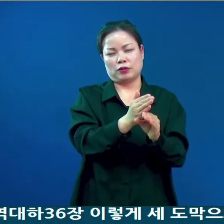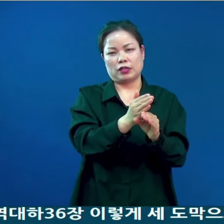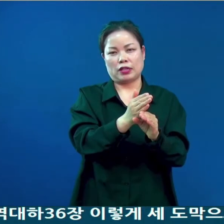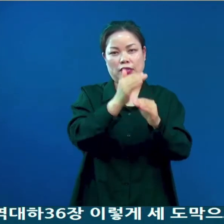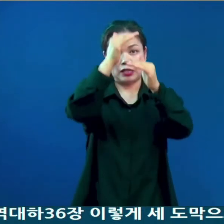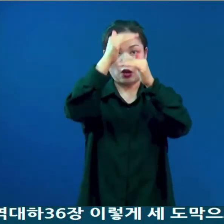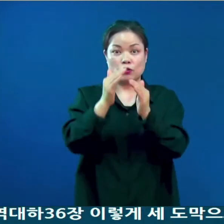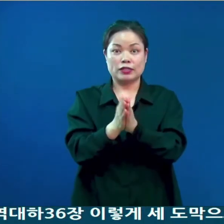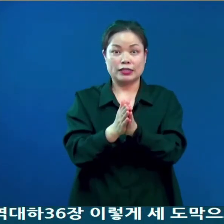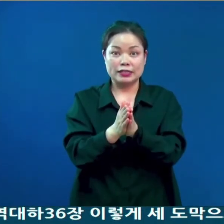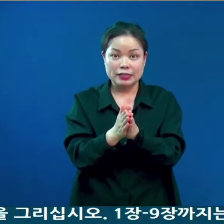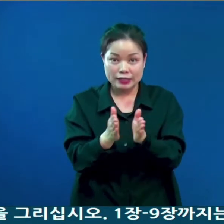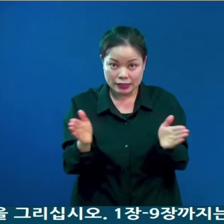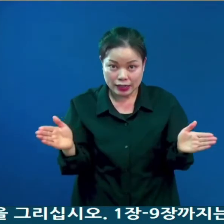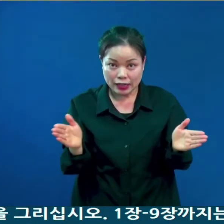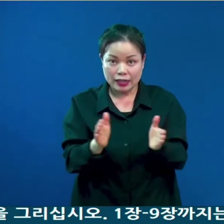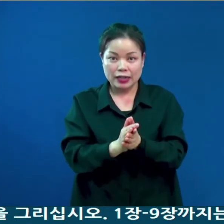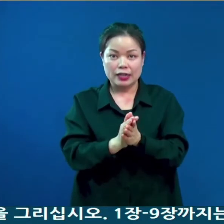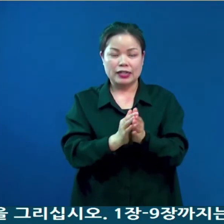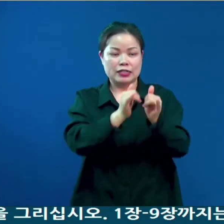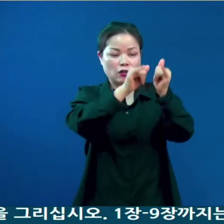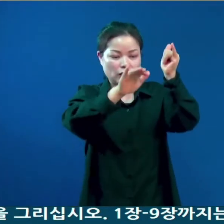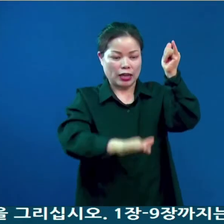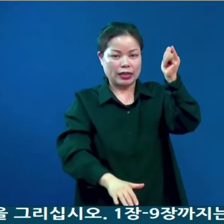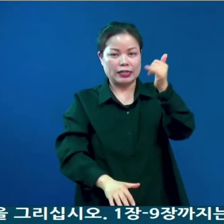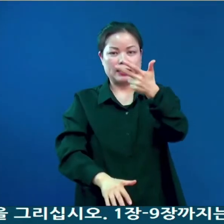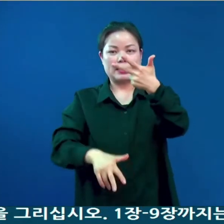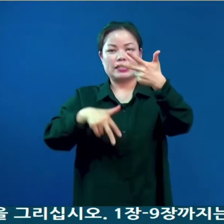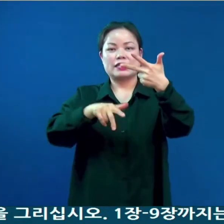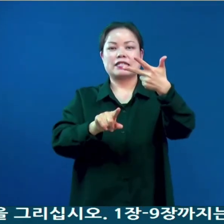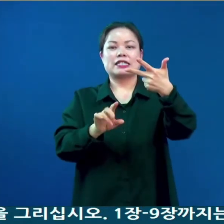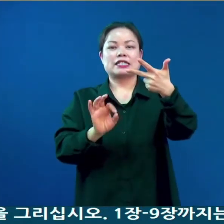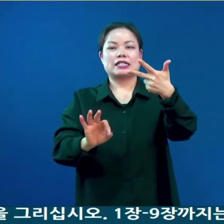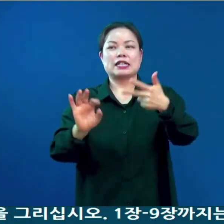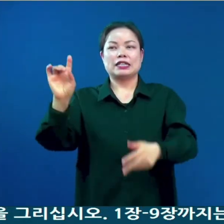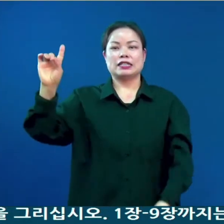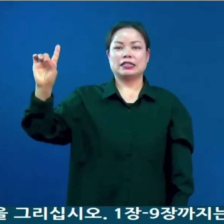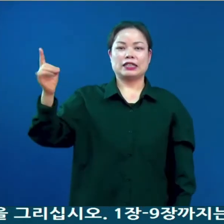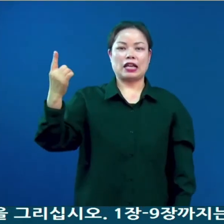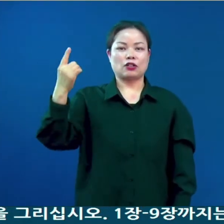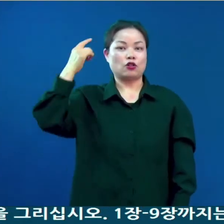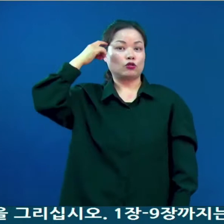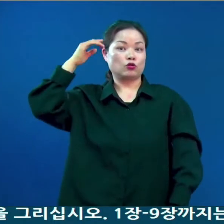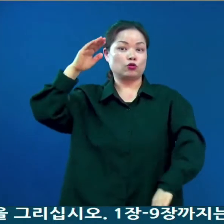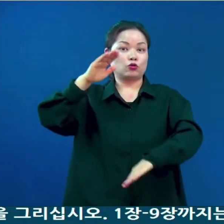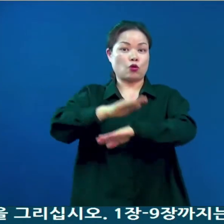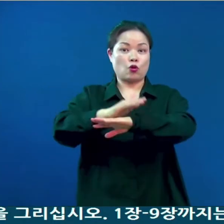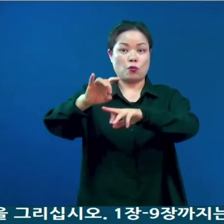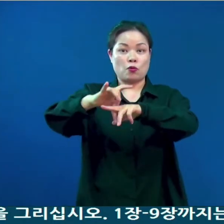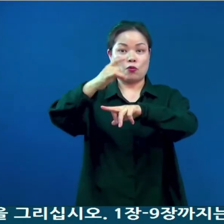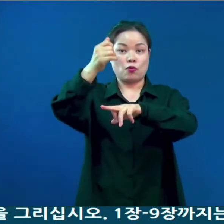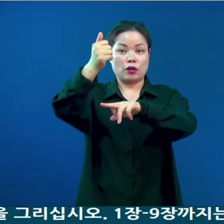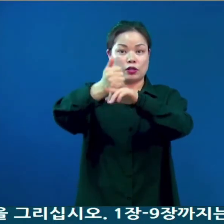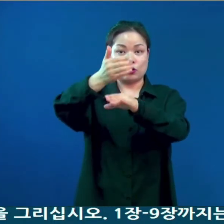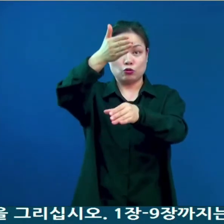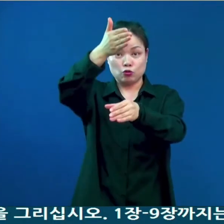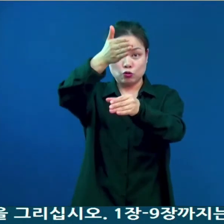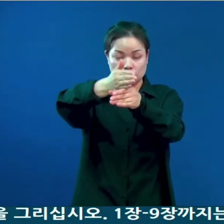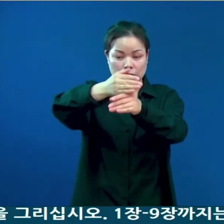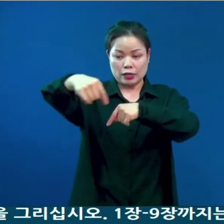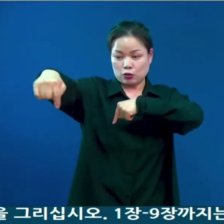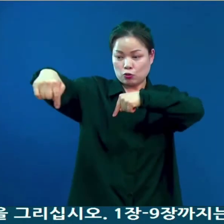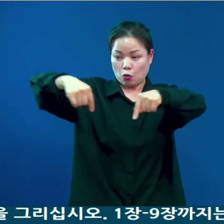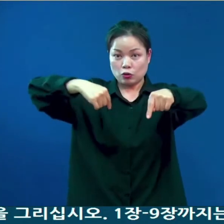내용이 시작되는 부분이고, 역대하 7장까지 다윗과 솔로몬을 중심으로 그들의